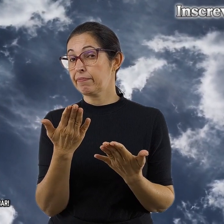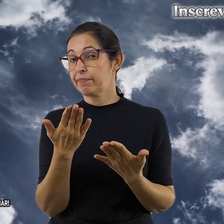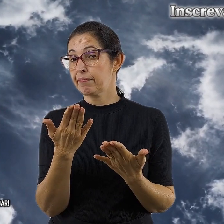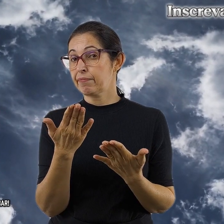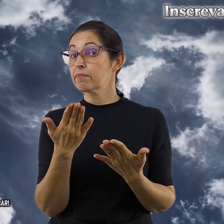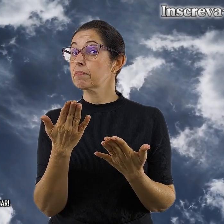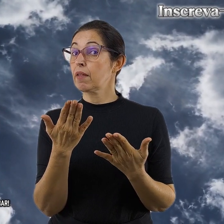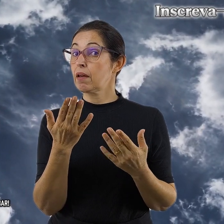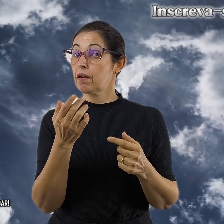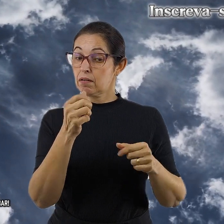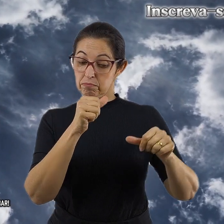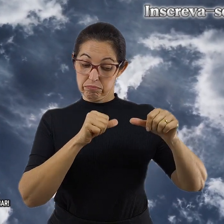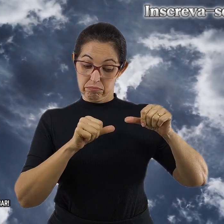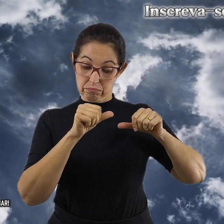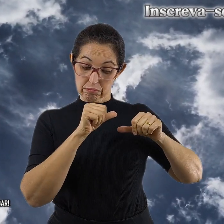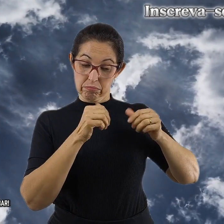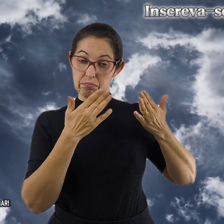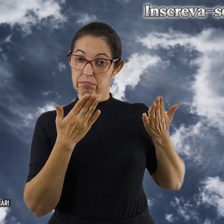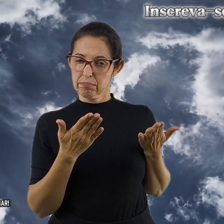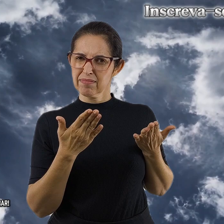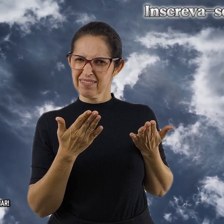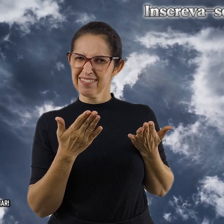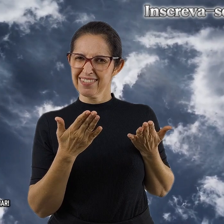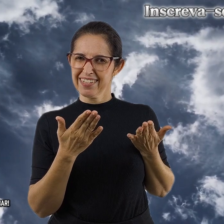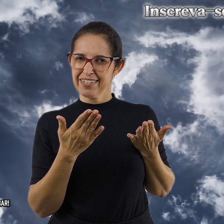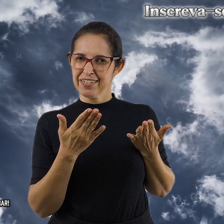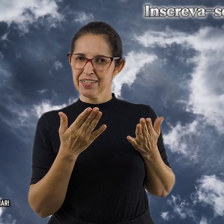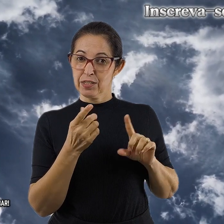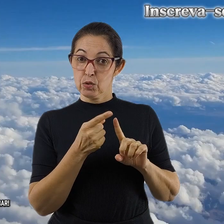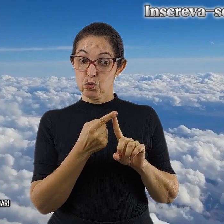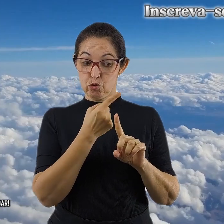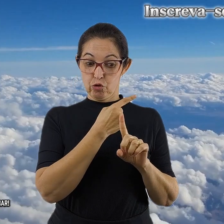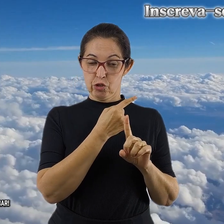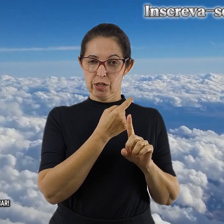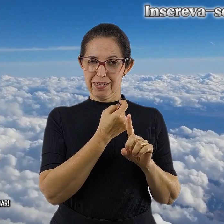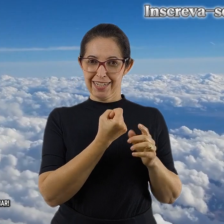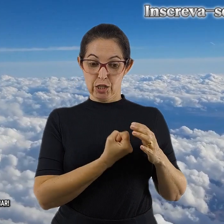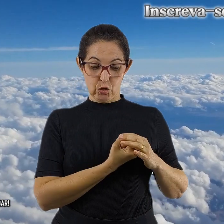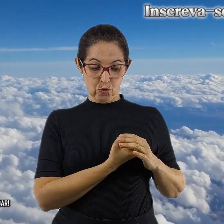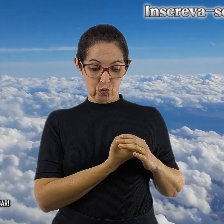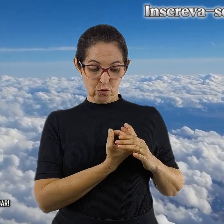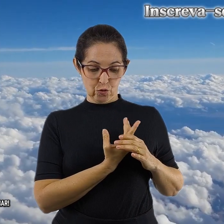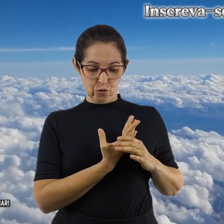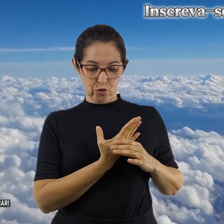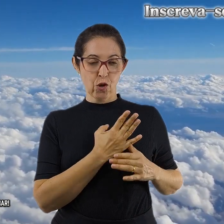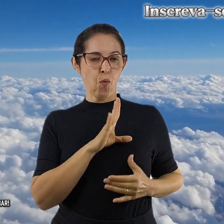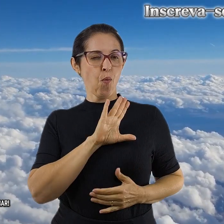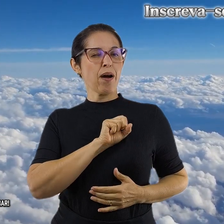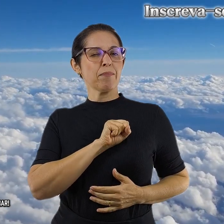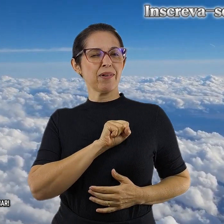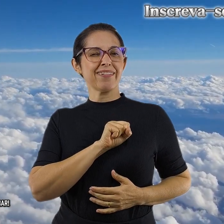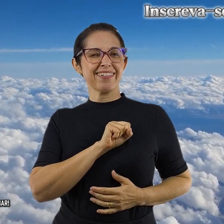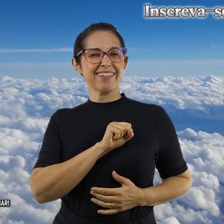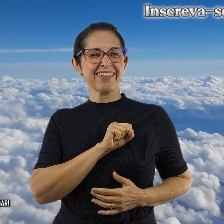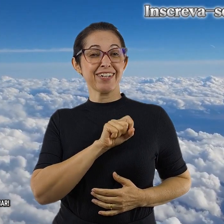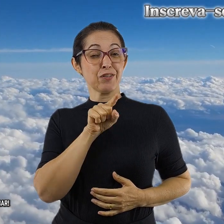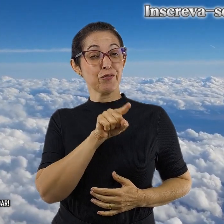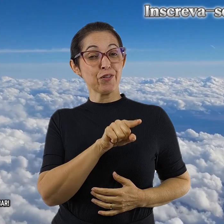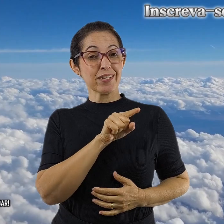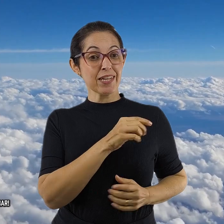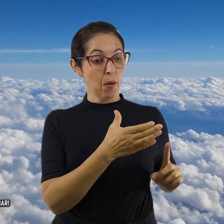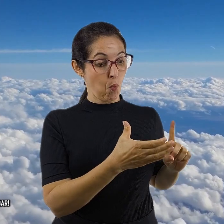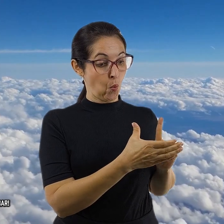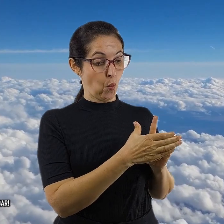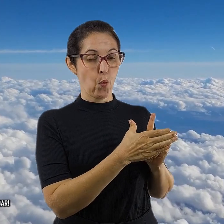muito interessante que quando esse amor surge no nosso coração, aí você começa a ser